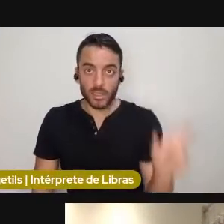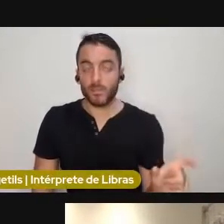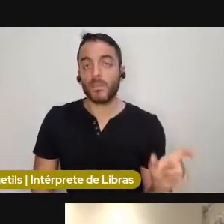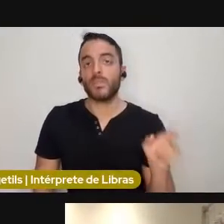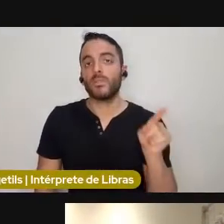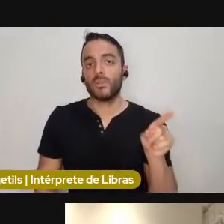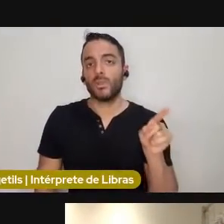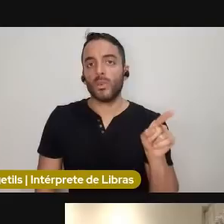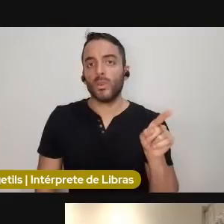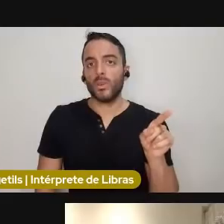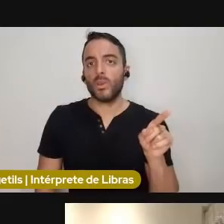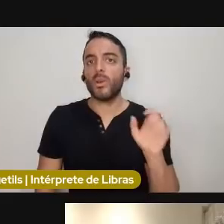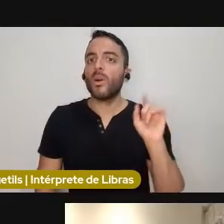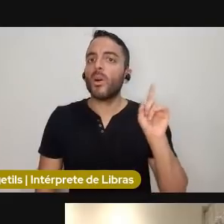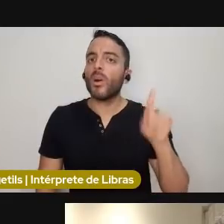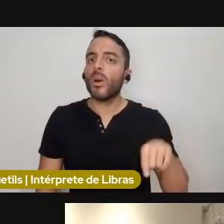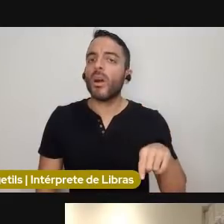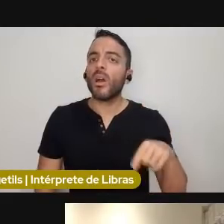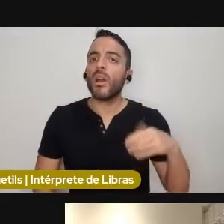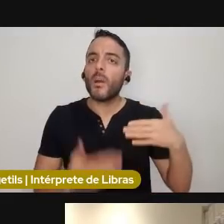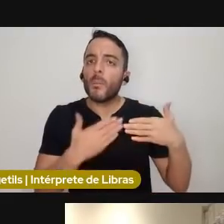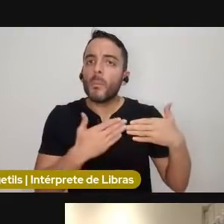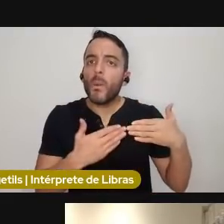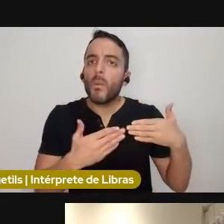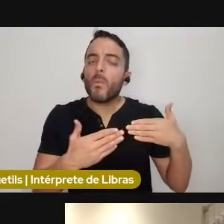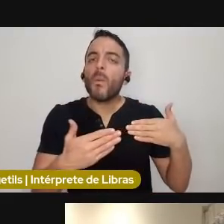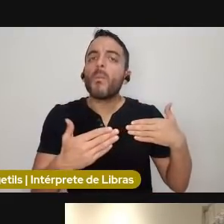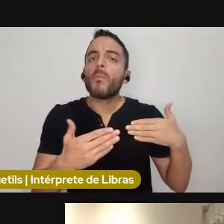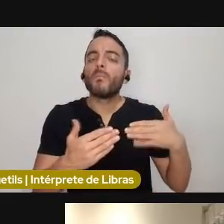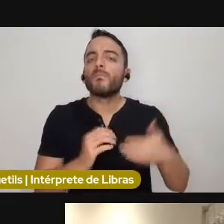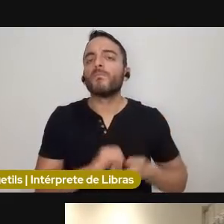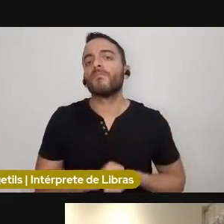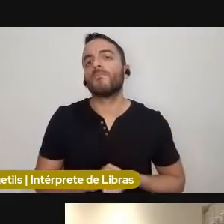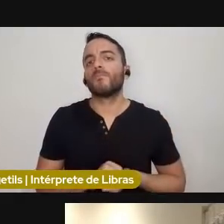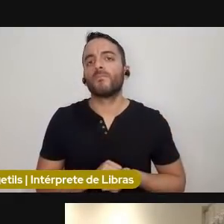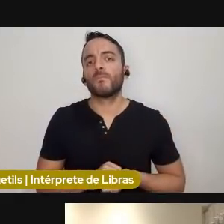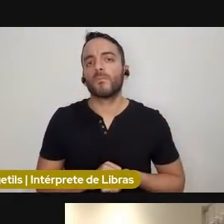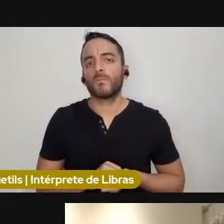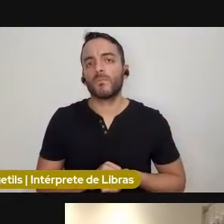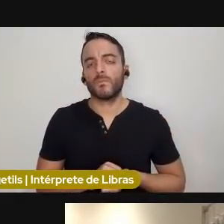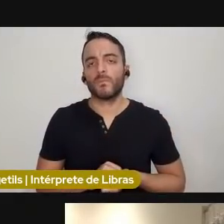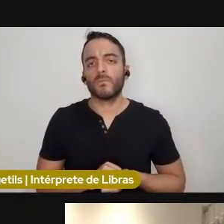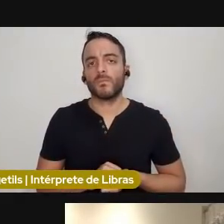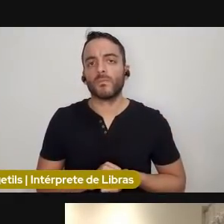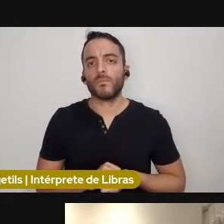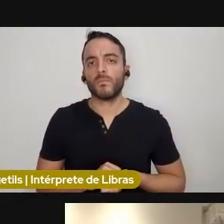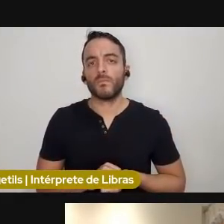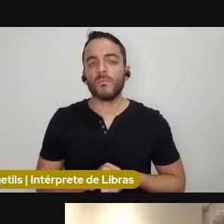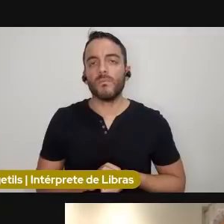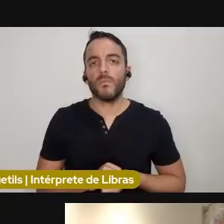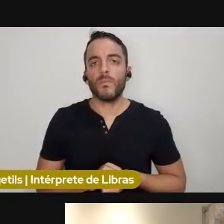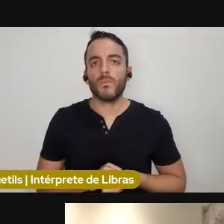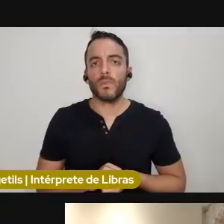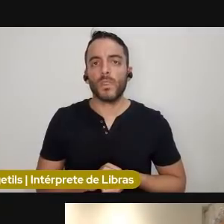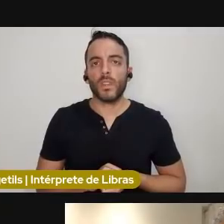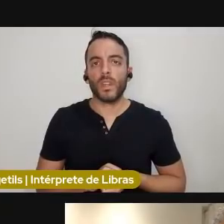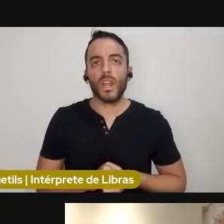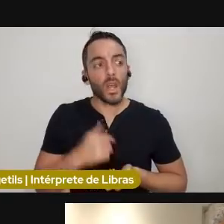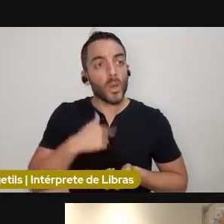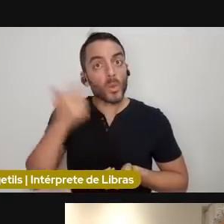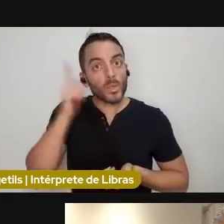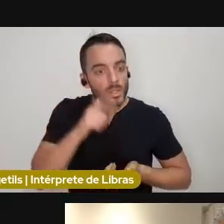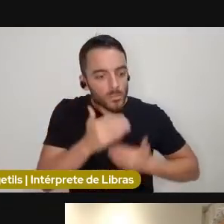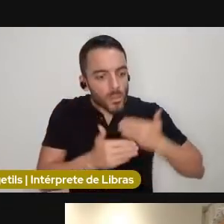é instrumento do qual o homem foi dotado para impulsioná-lo